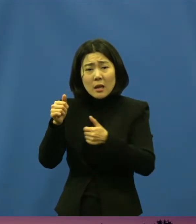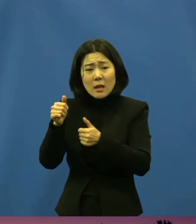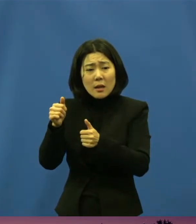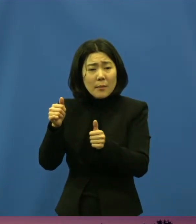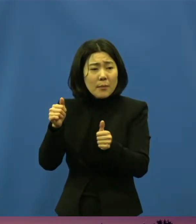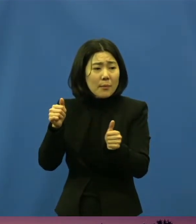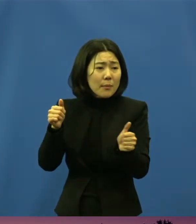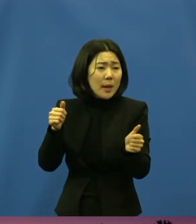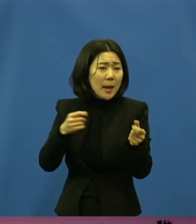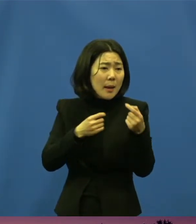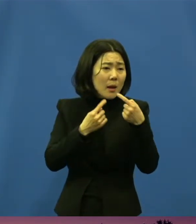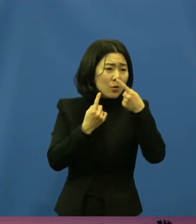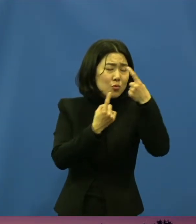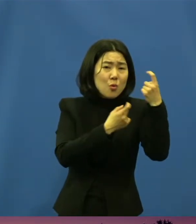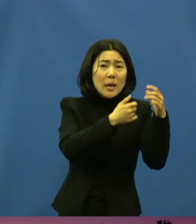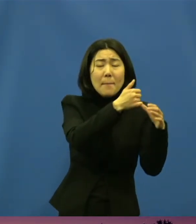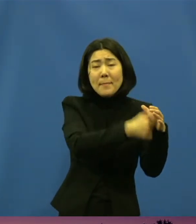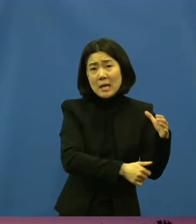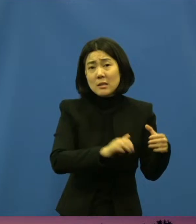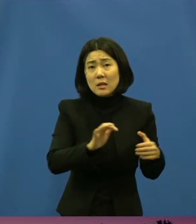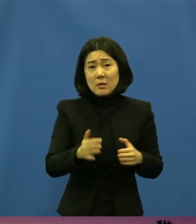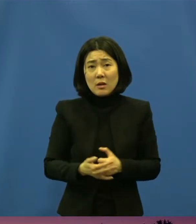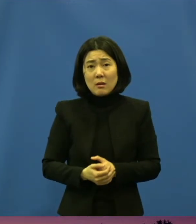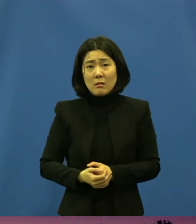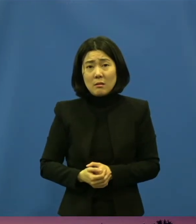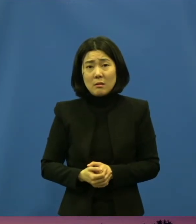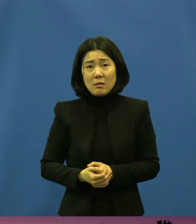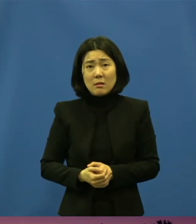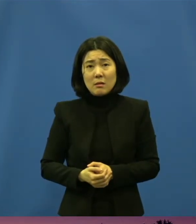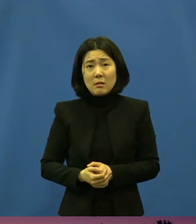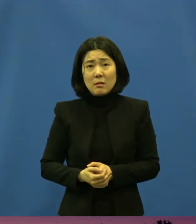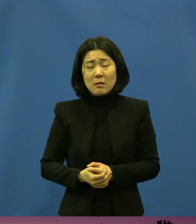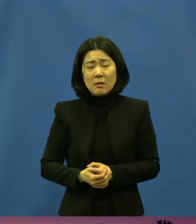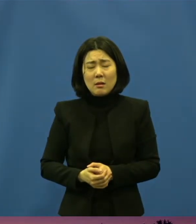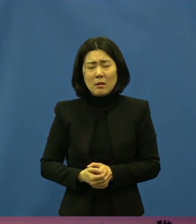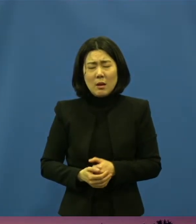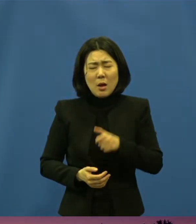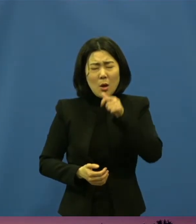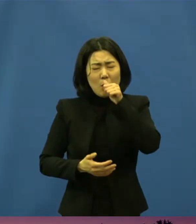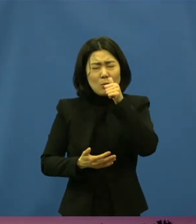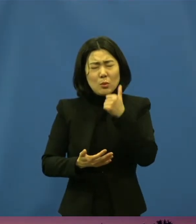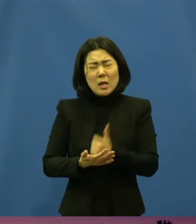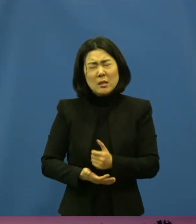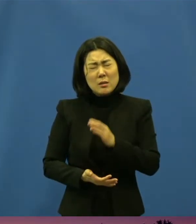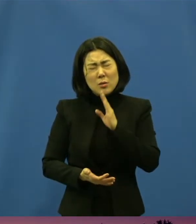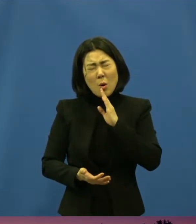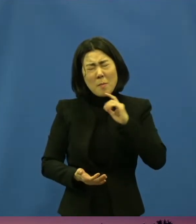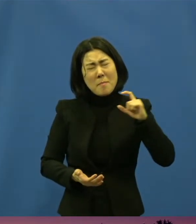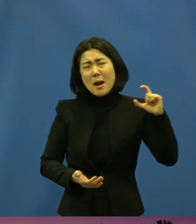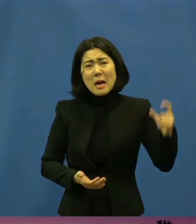달려듭니다. 우리가 죄 앞에 굴복하는 것은 시간 문제가 되죠.